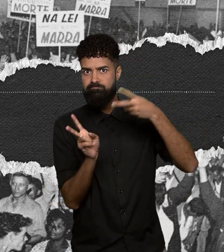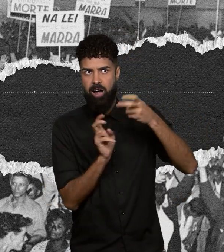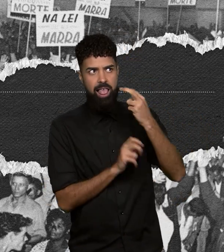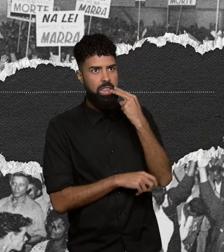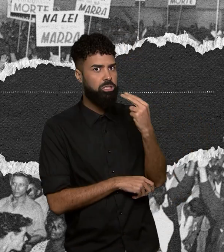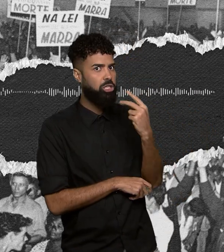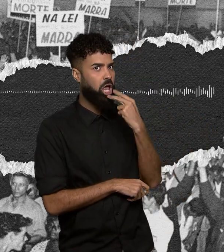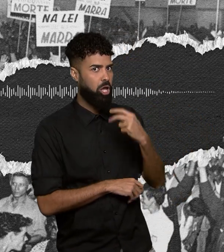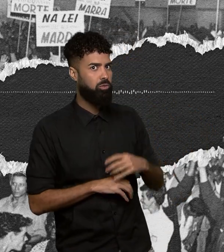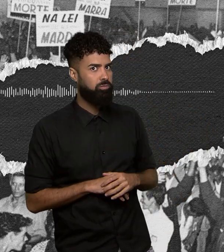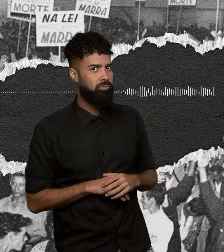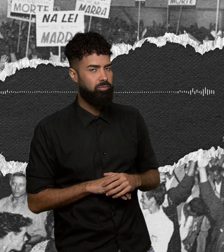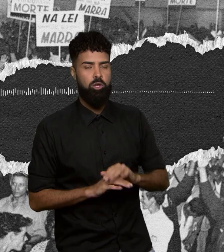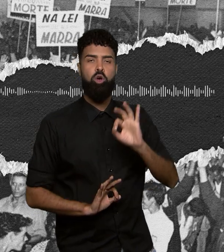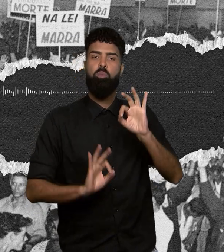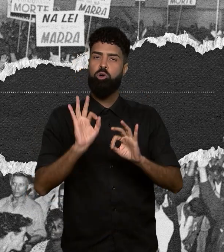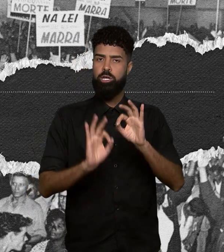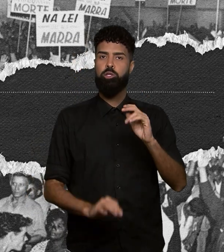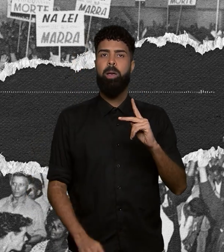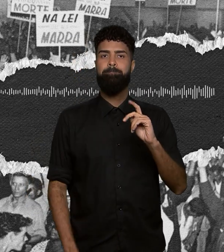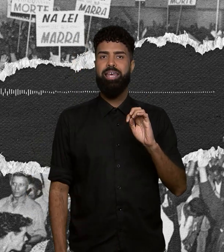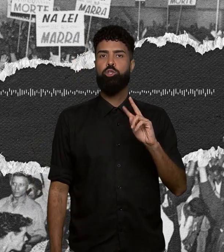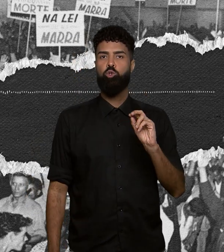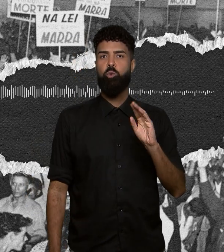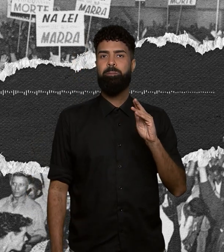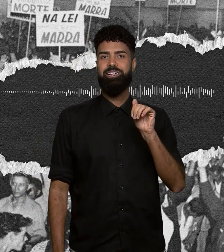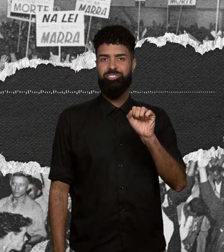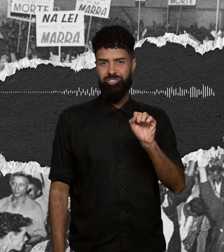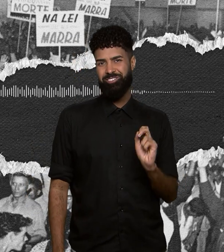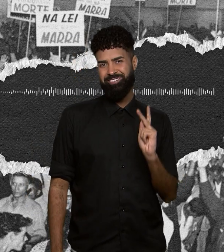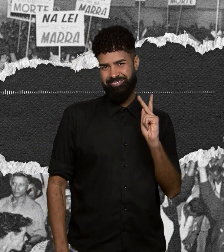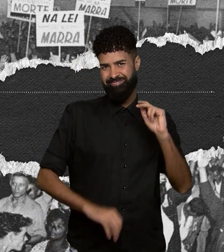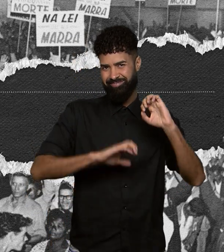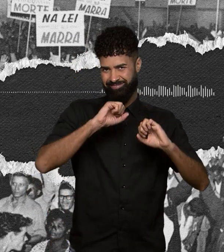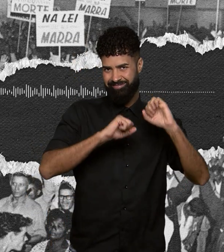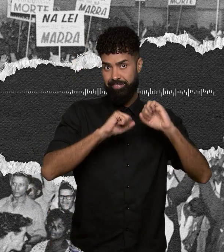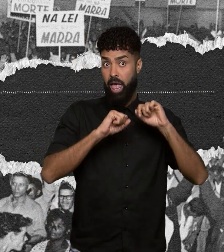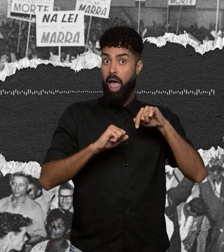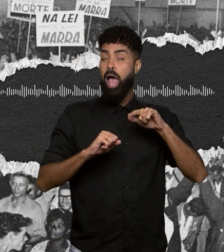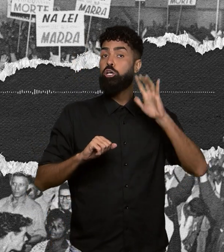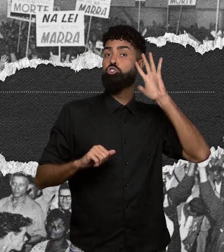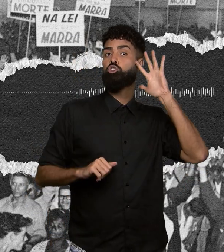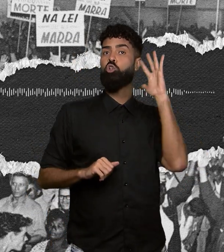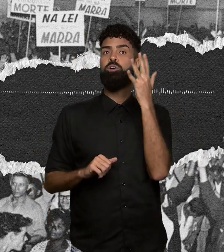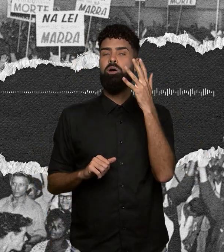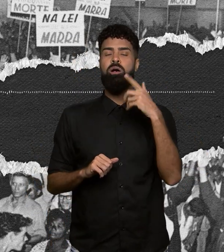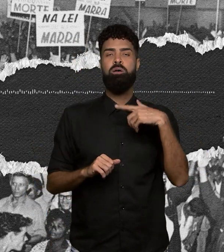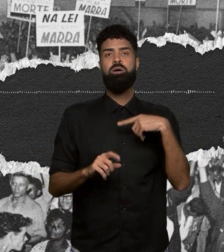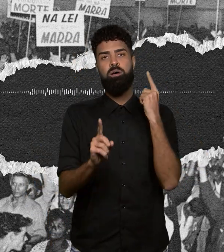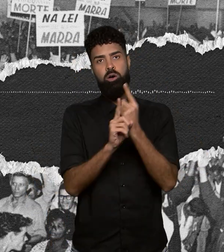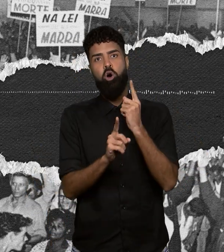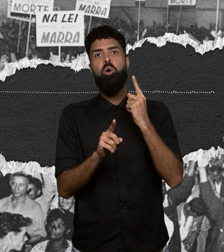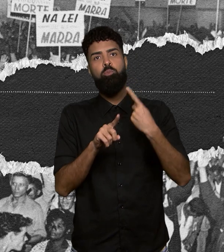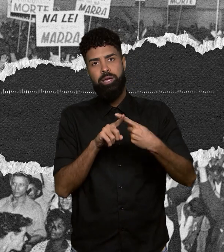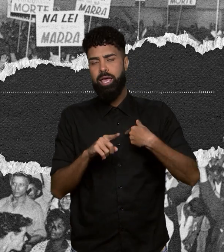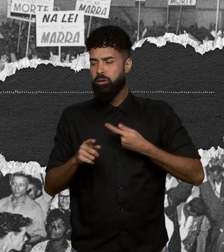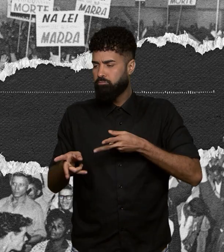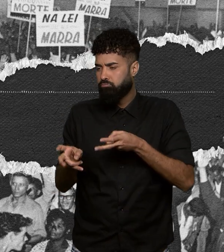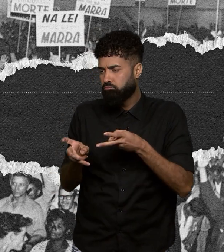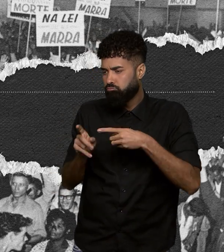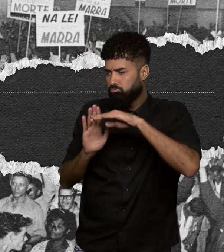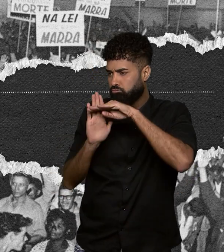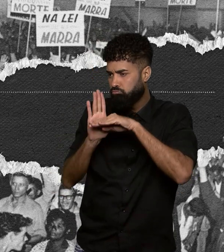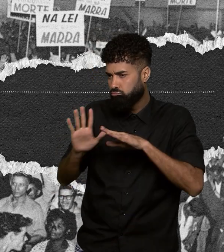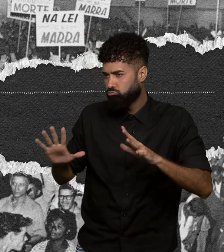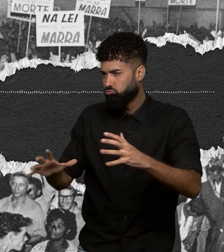estrangeiros o projeto da Petrobras foi a solução encontrada para conciliar todos esses requisitos